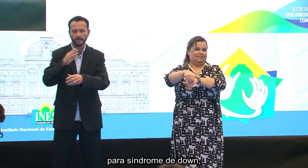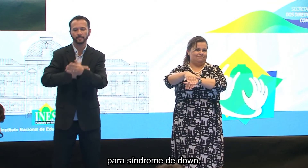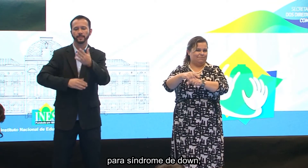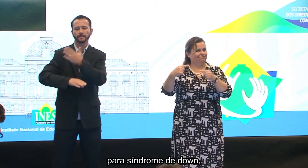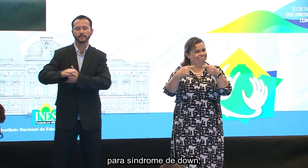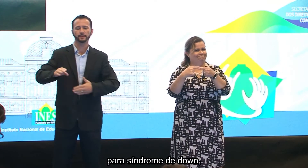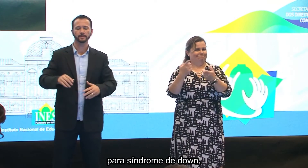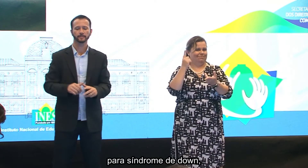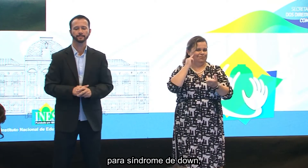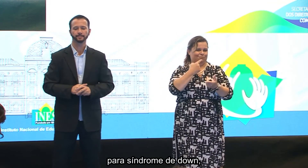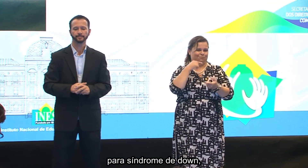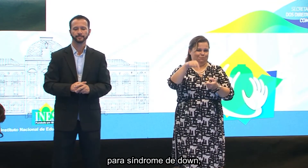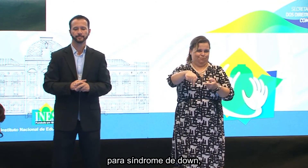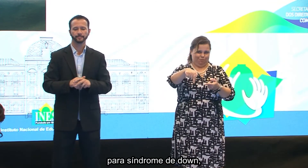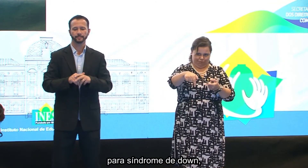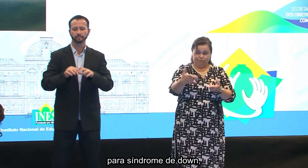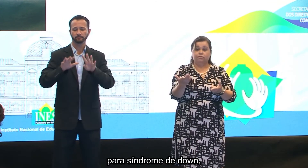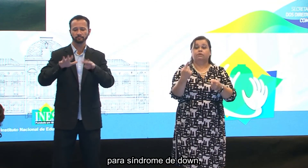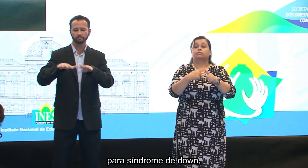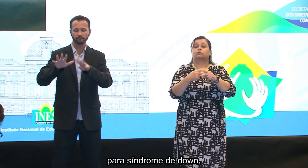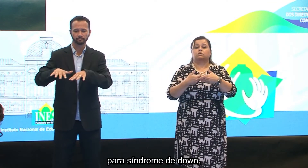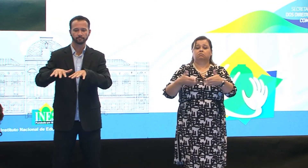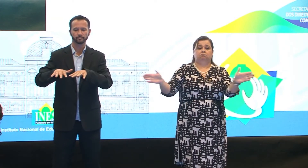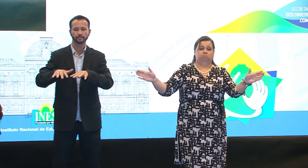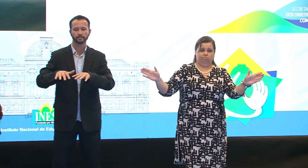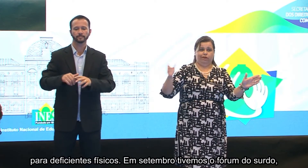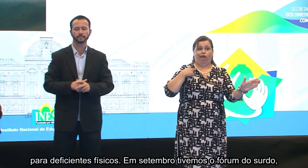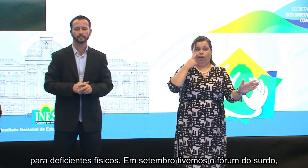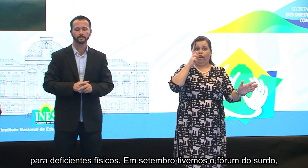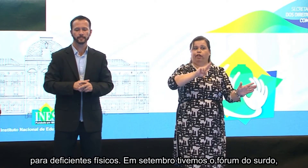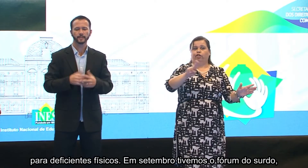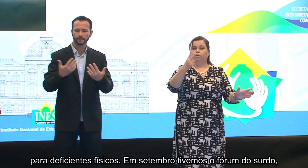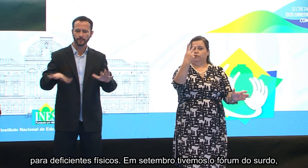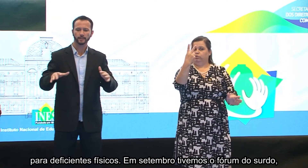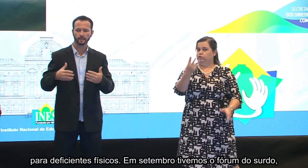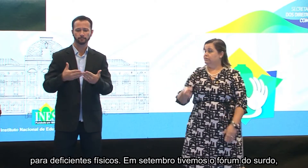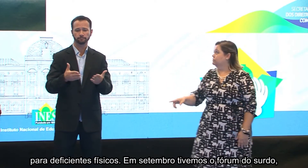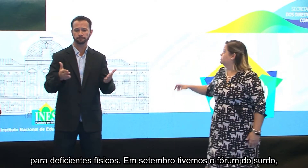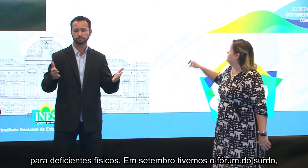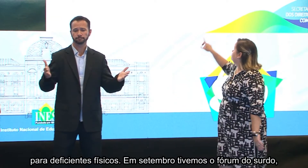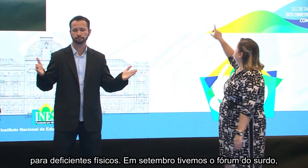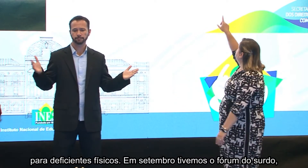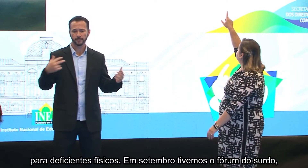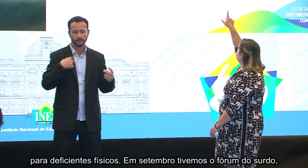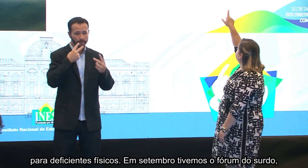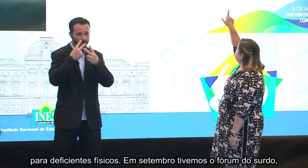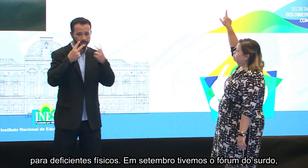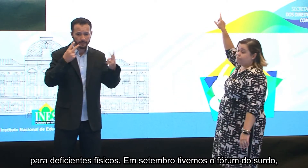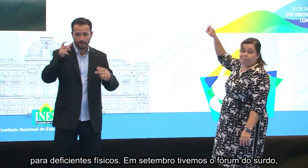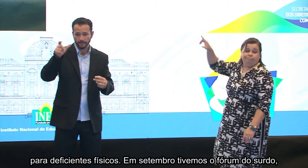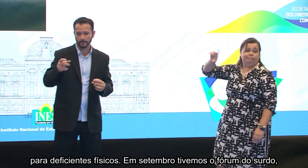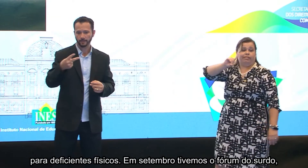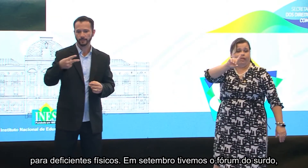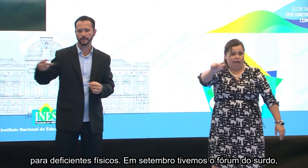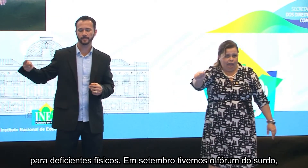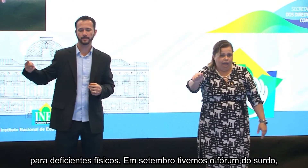síndrome de Down, para pessoa com deficiência física. E em setembro tivemos o fórum do